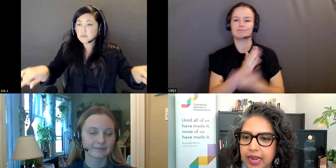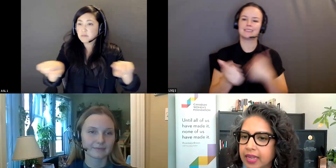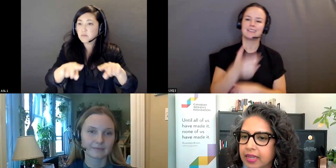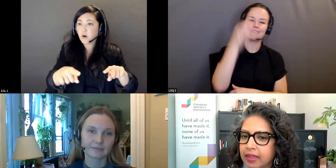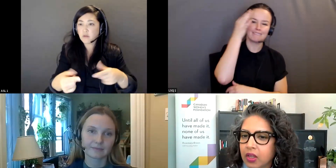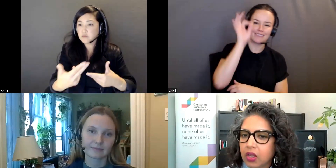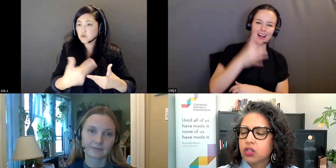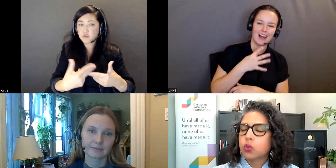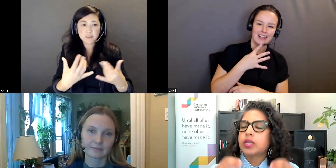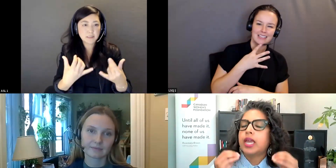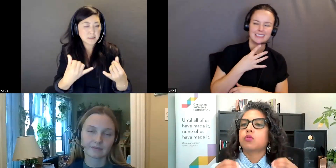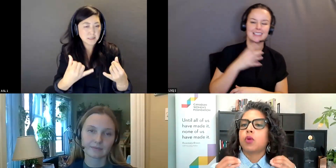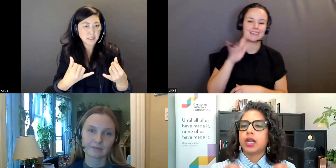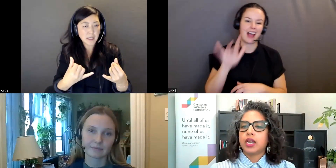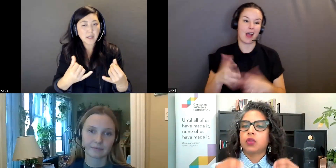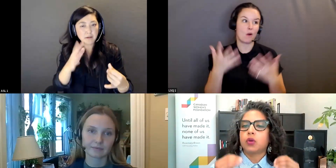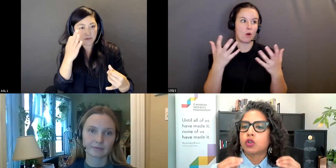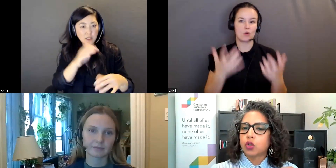les différentes langues.